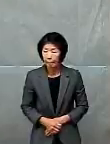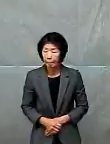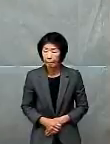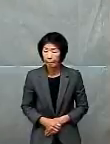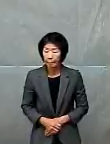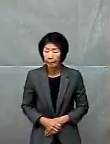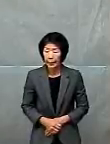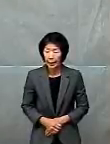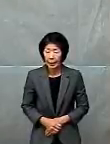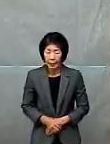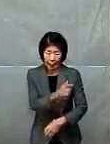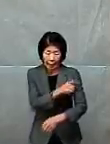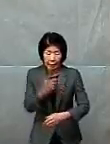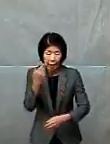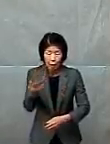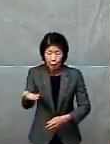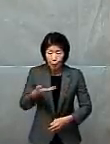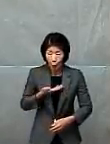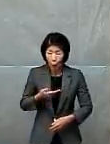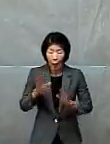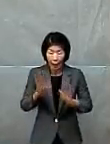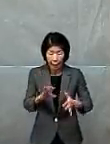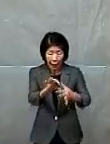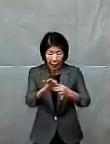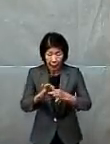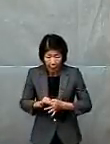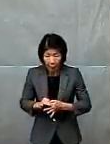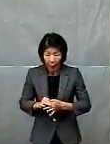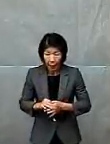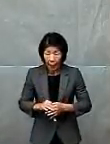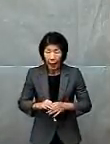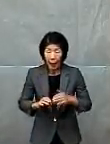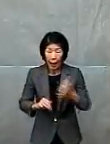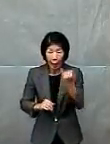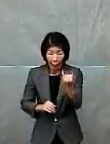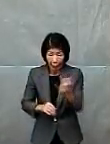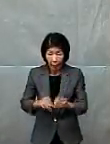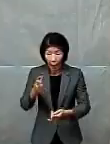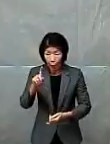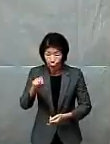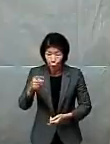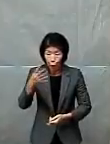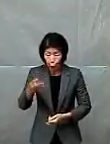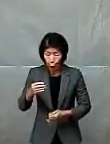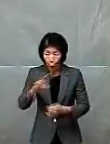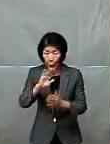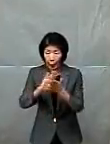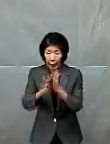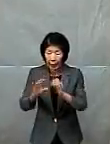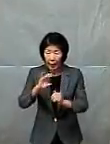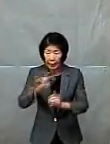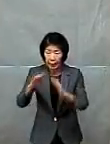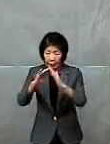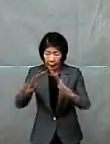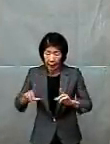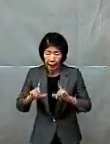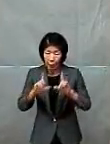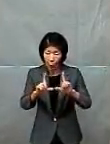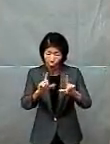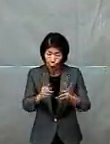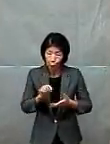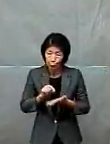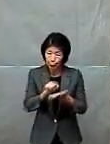TUY 鈴木です。今の関連で知事、14日に県議会に報告、紙を出されたということです